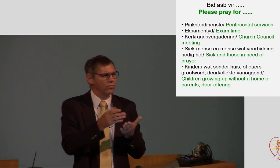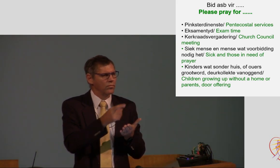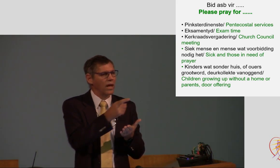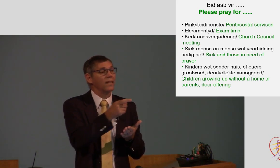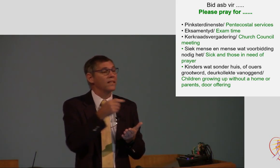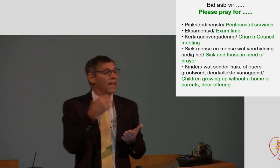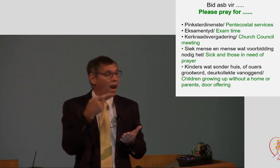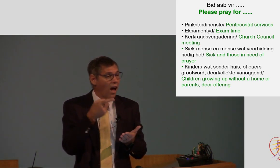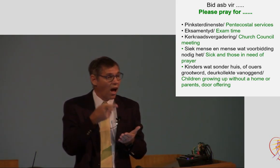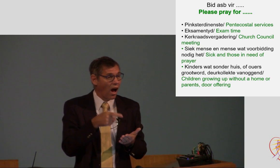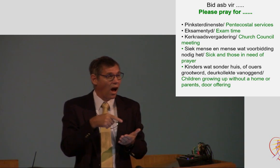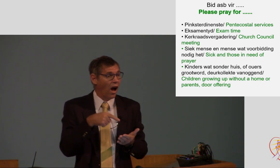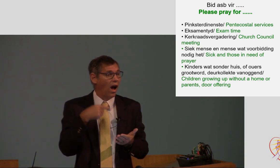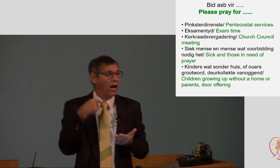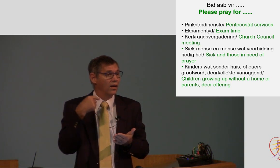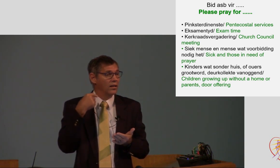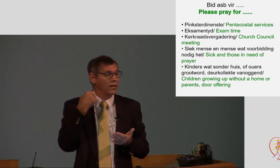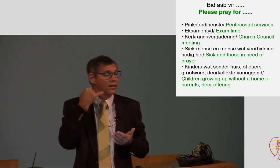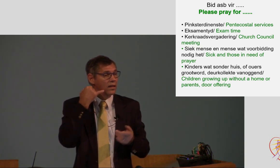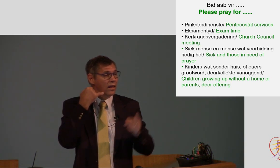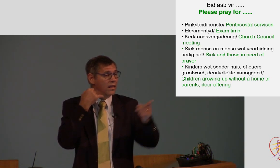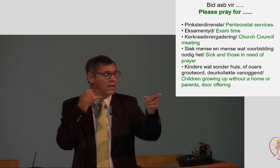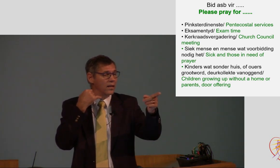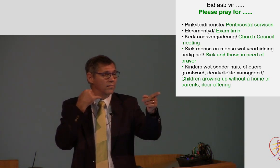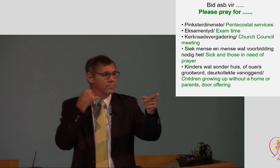Tannie Stella, Tannie